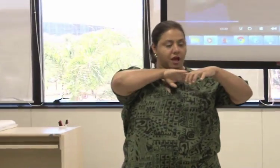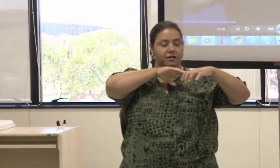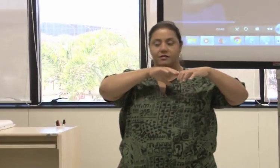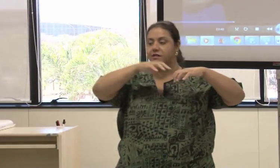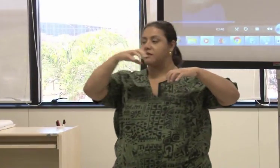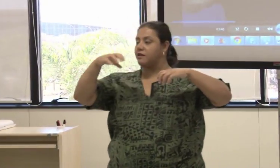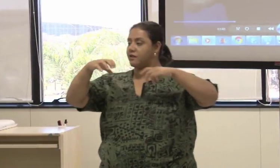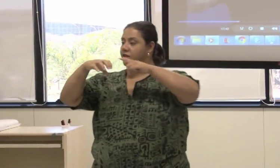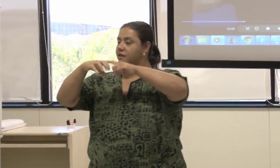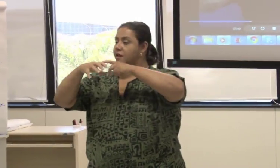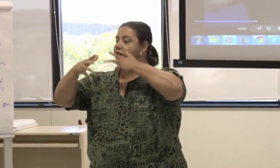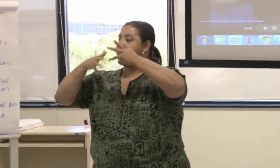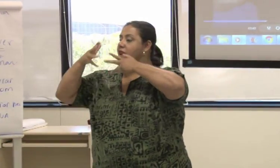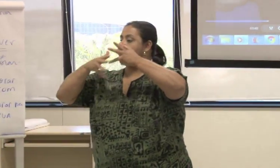Português, Libras.